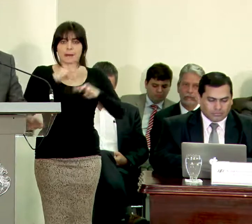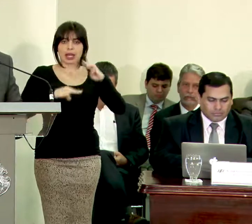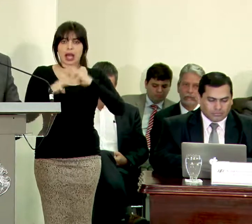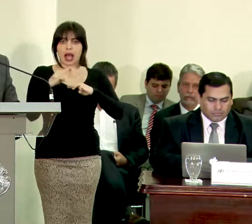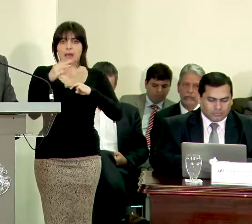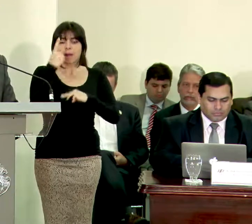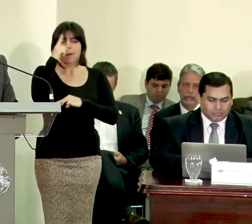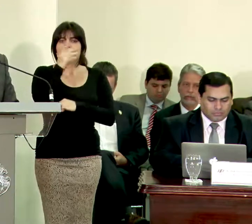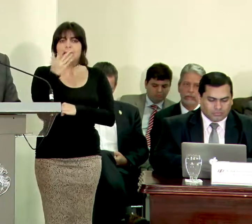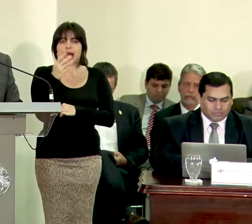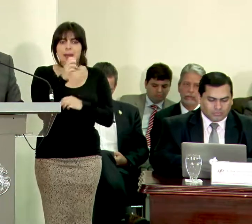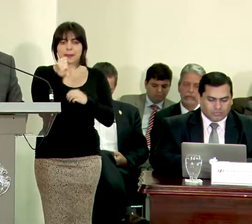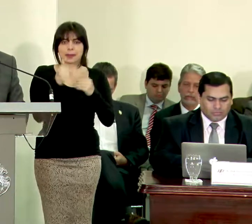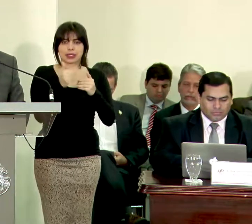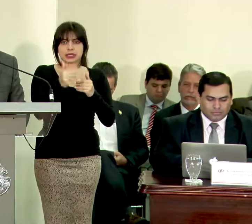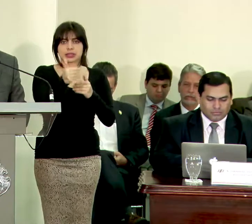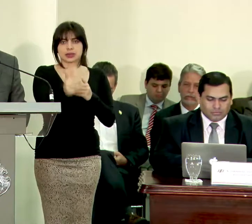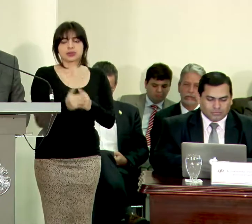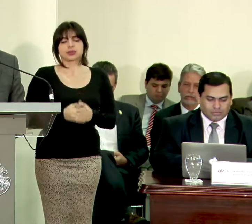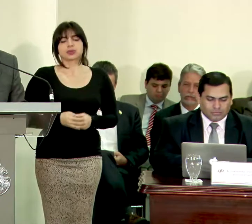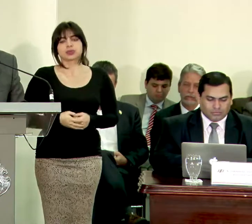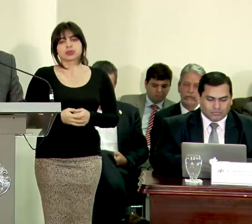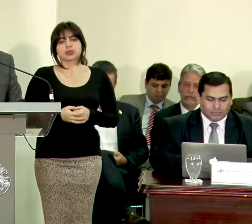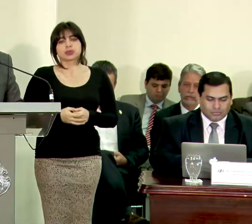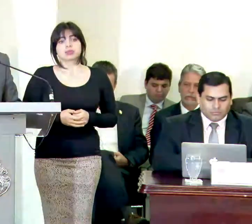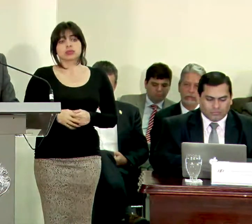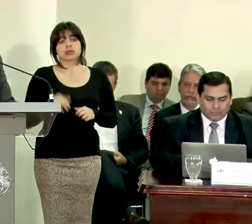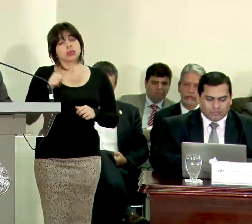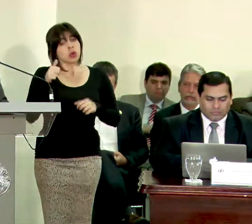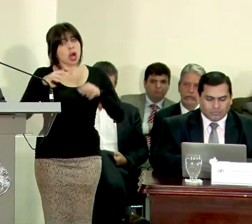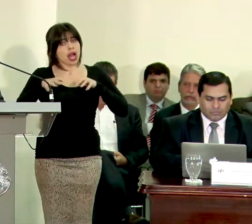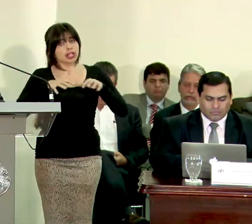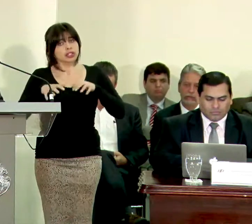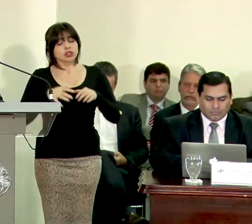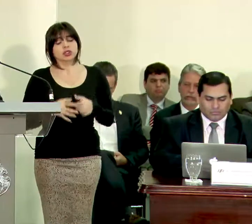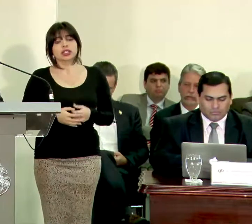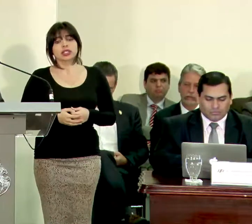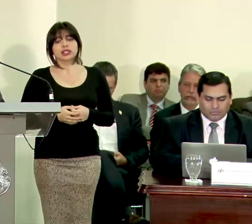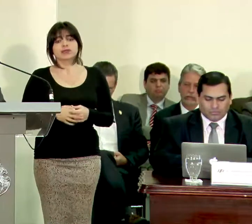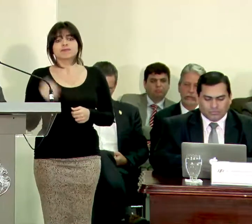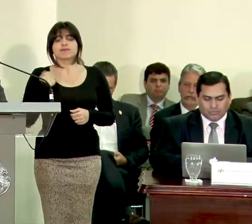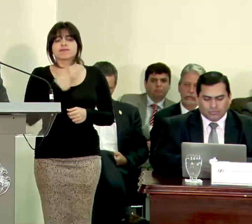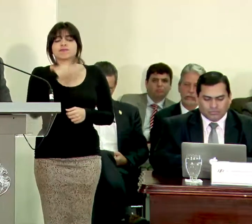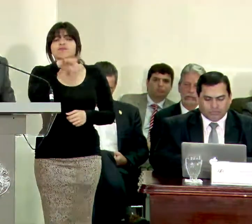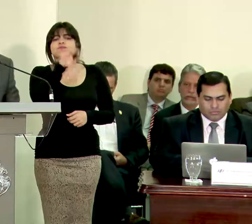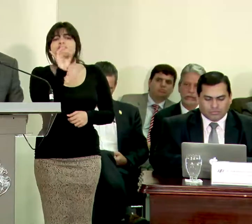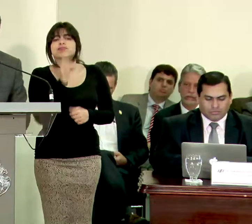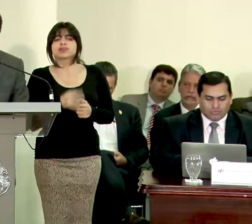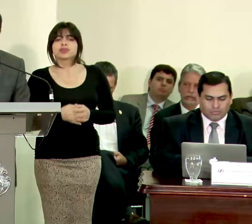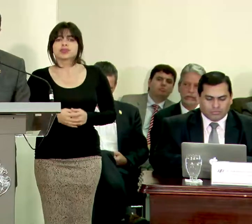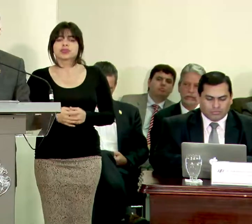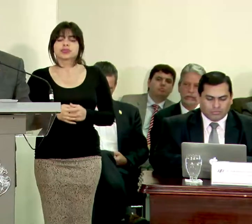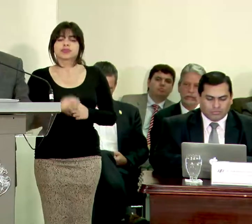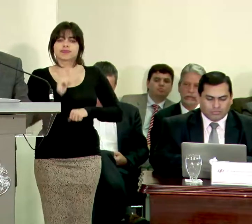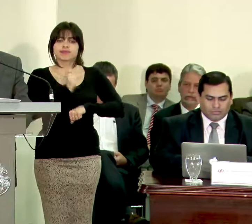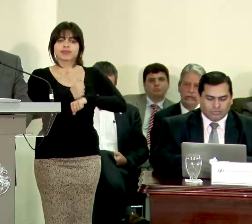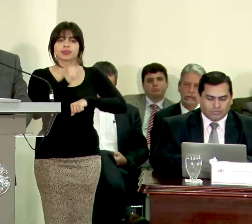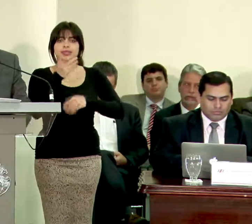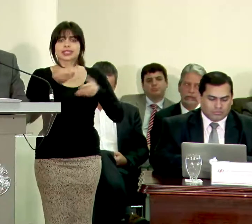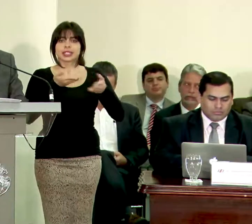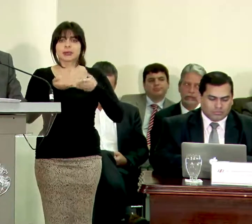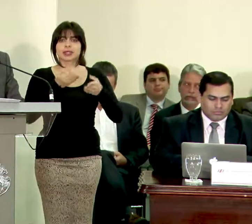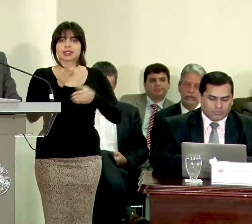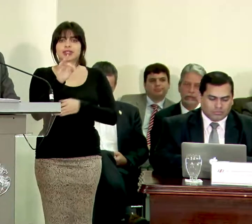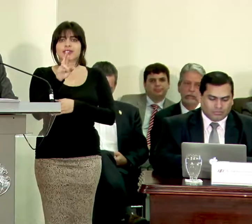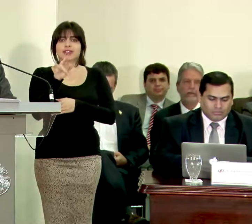para los meses venideros. Entre otras acciones, encontramos el establecimiento de un servicio